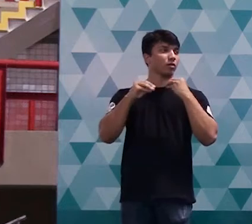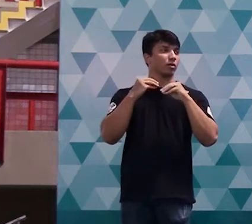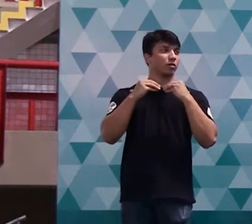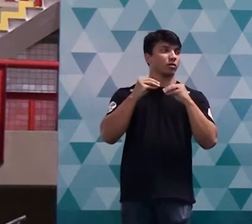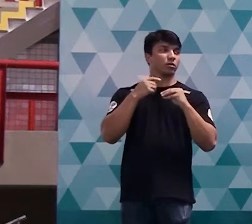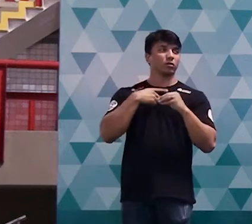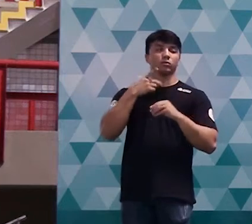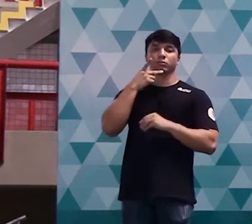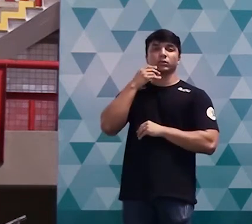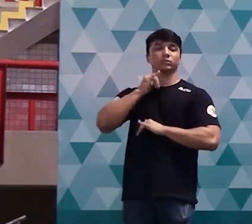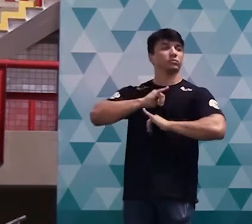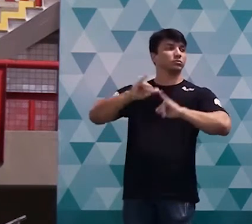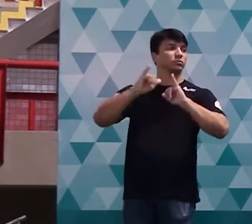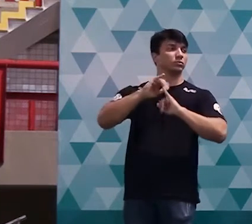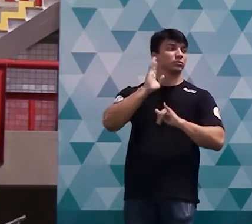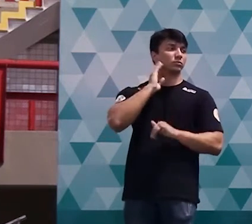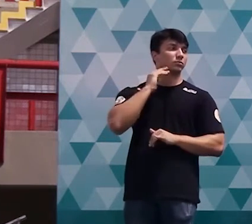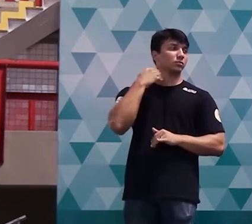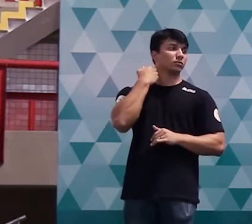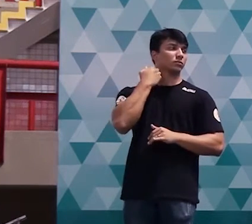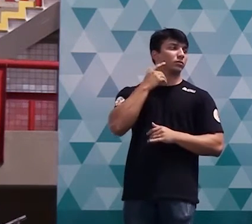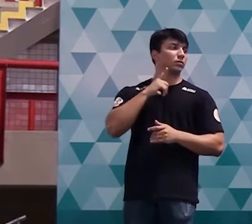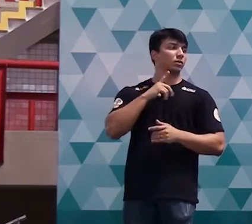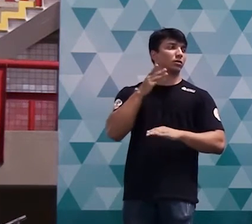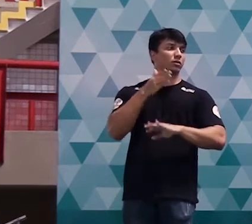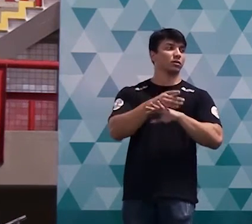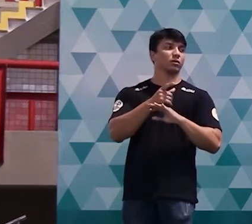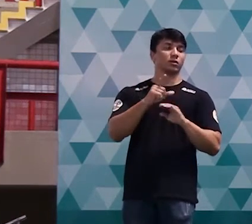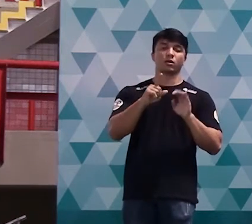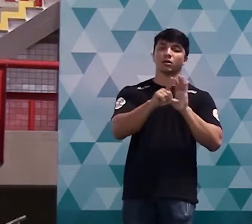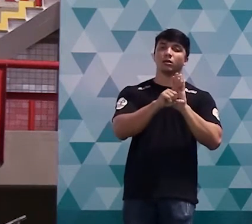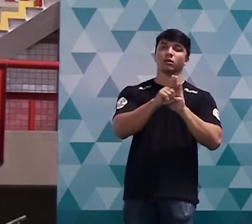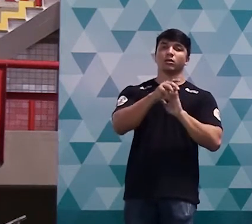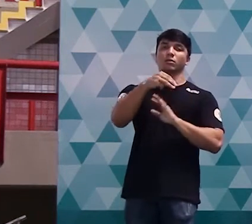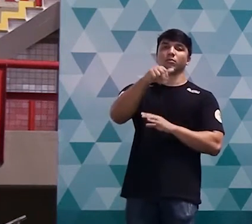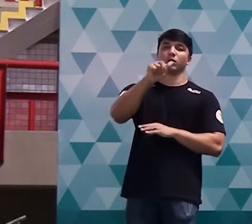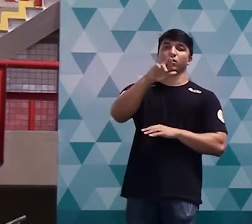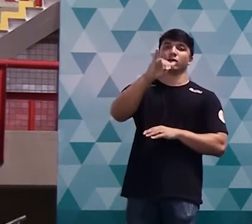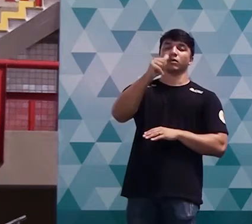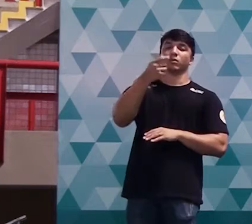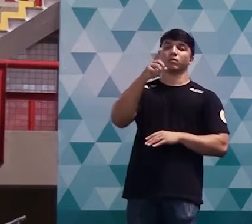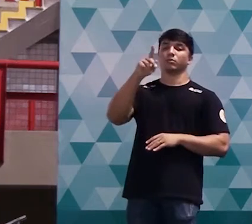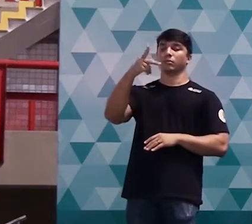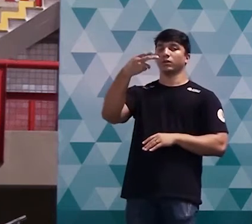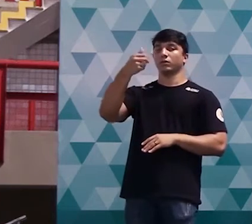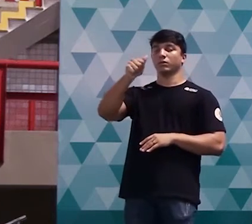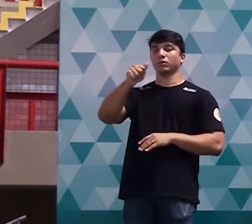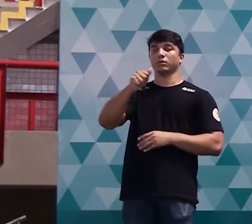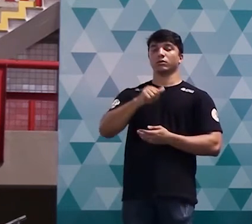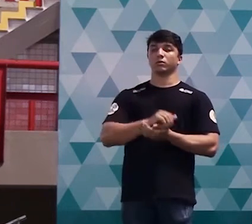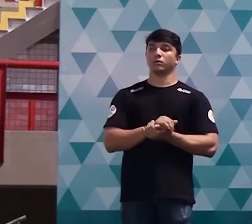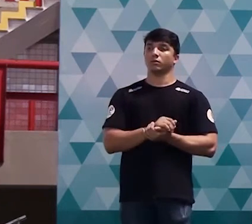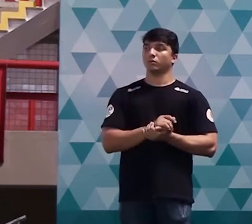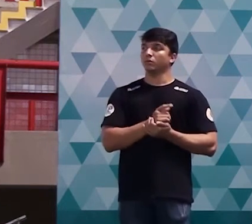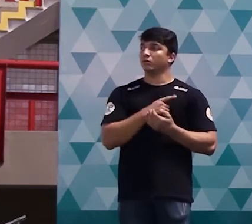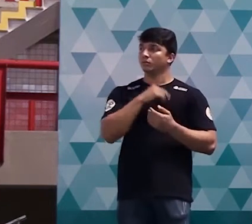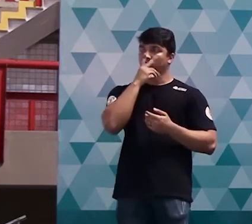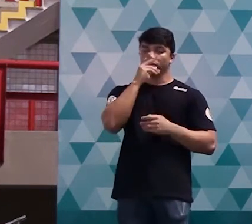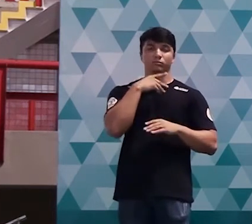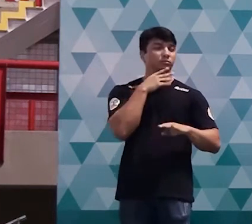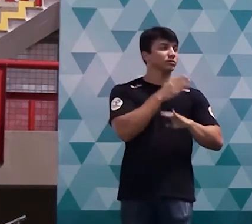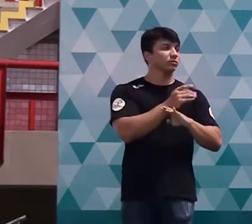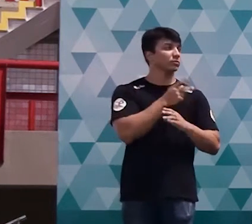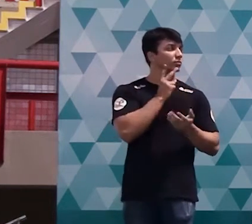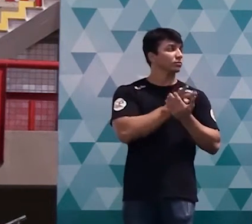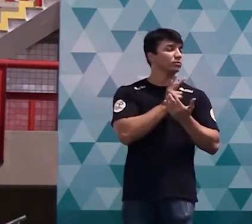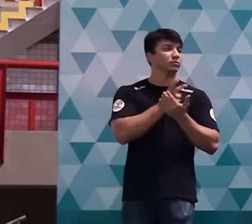que denunciou o cara, né, exigiu lá a Lei Maria da Penha, lá, que o cara tinha batido nela. Né? Me lembro que ela era uma moça que toda vez